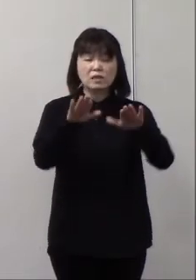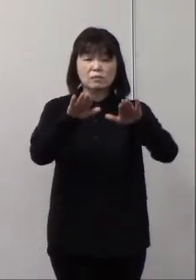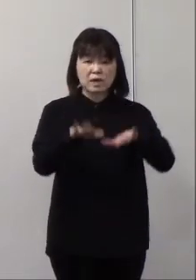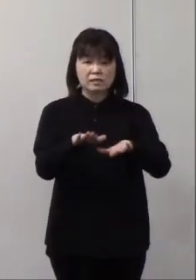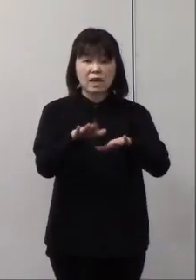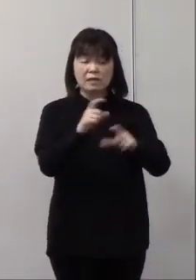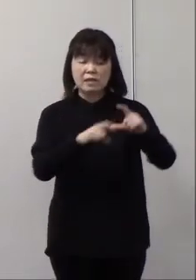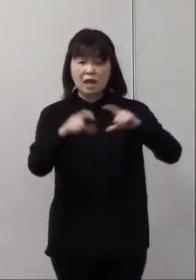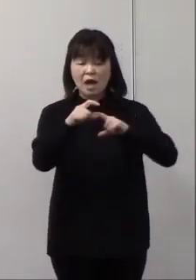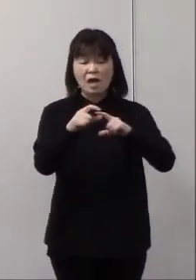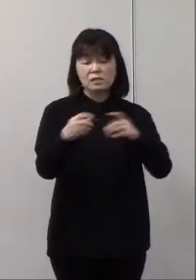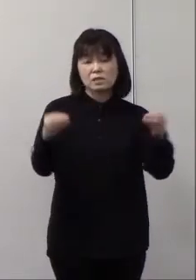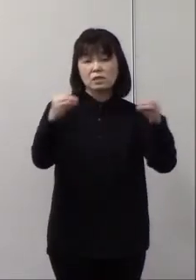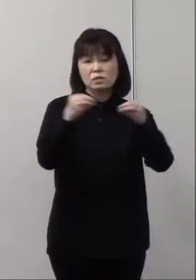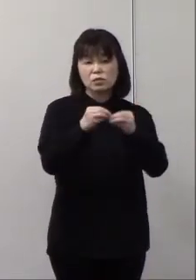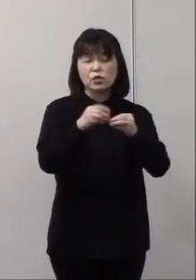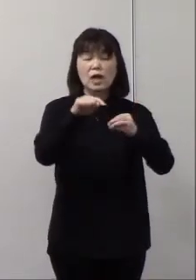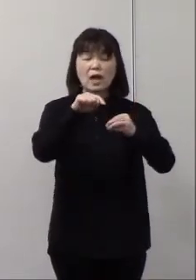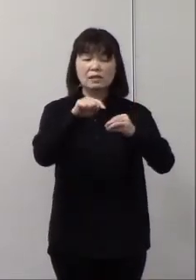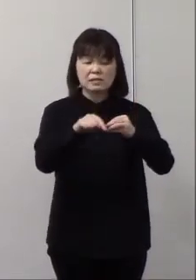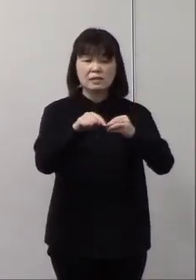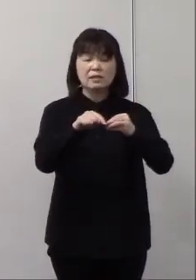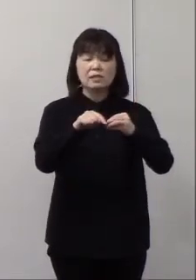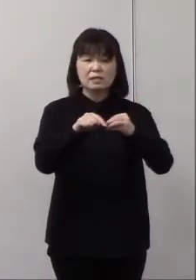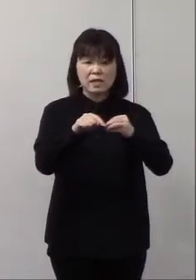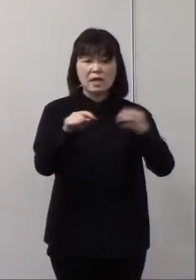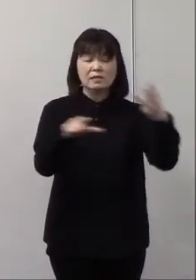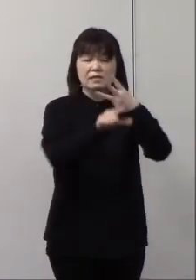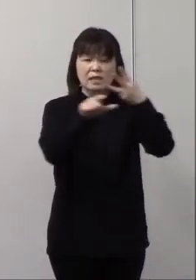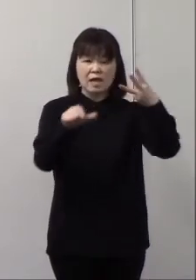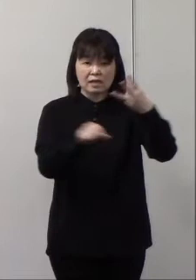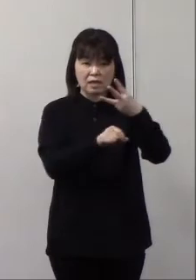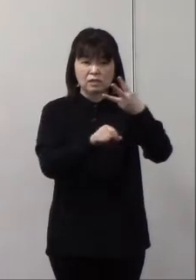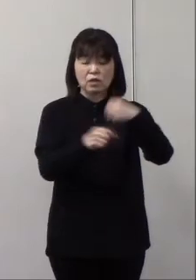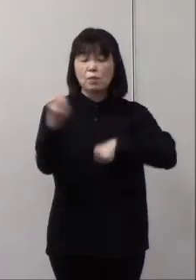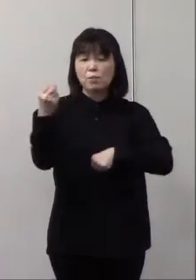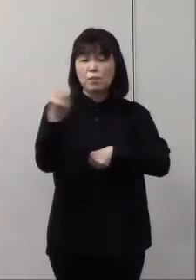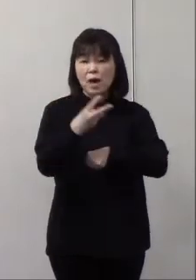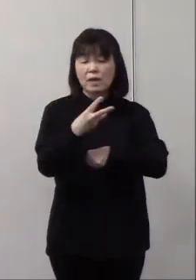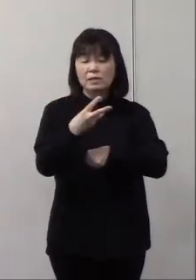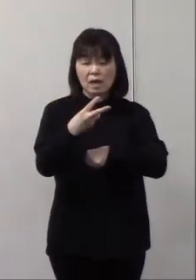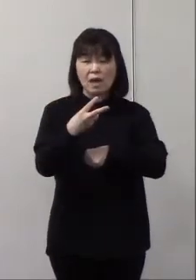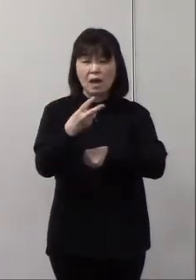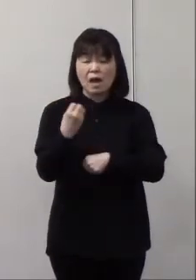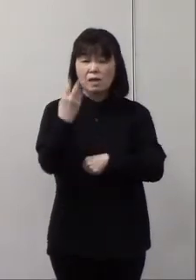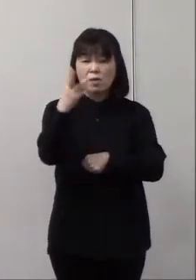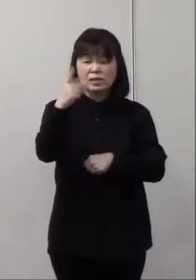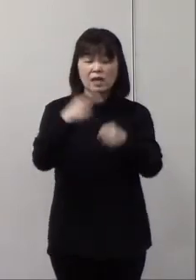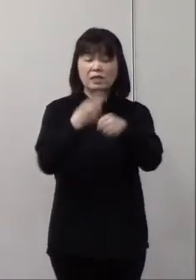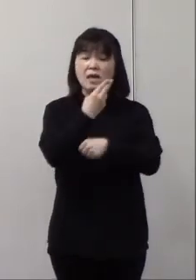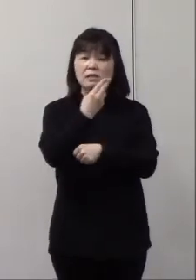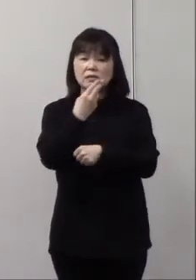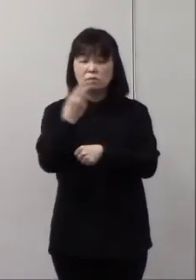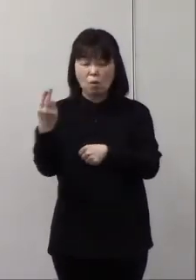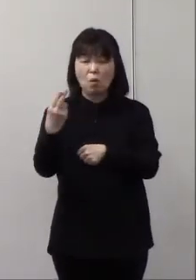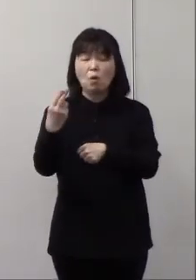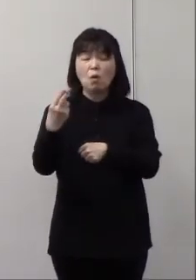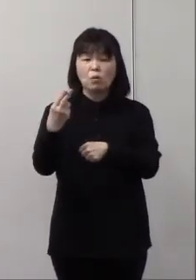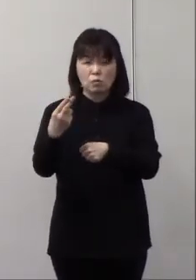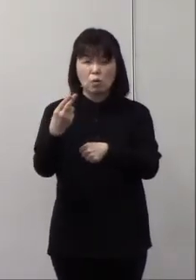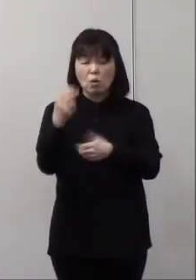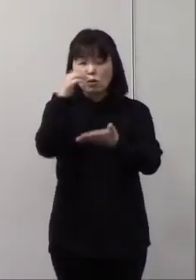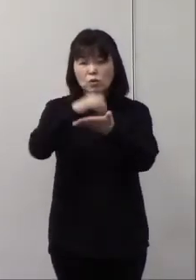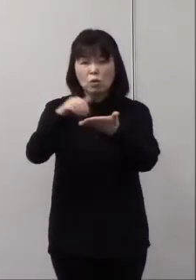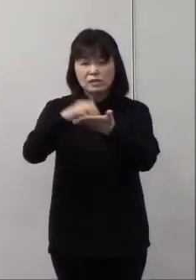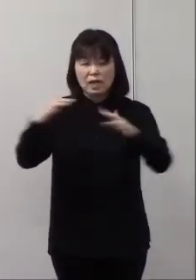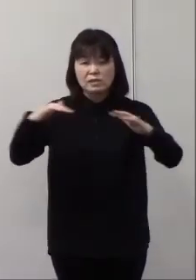して3月の補正とそれから新年度これから予算審議していただく前